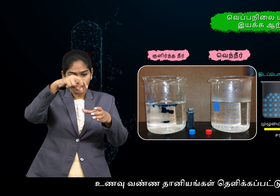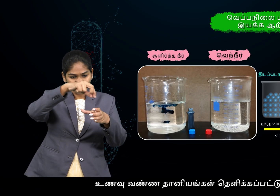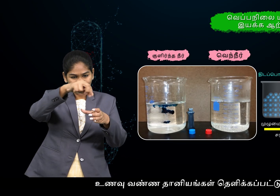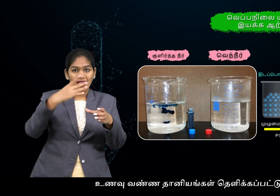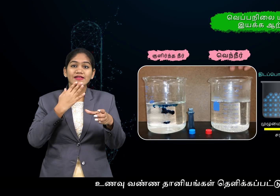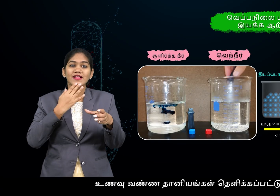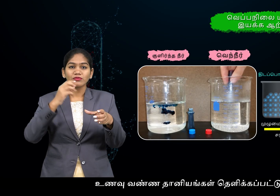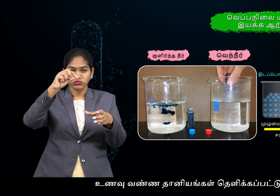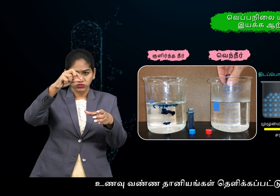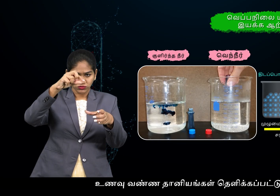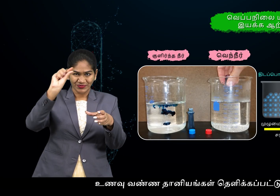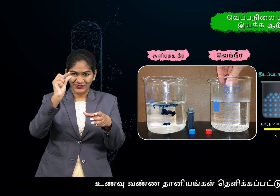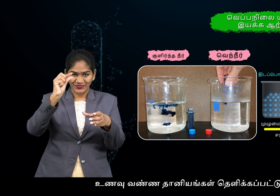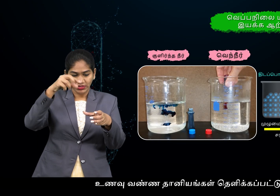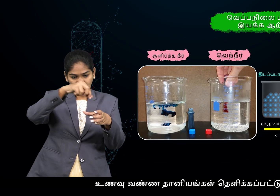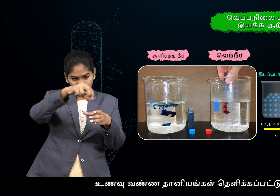உணவு வண்ண தானியங்கள் தெளிக்கப்பட்டு